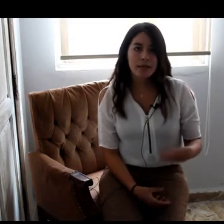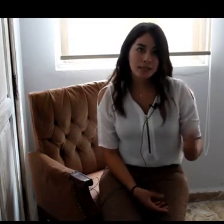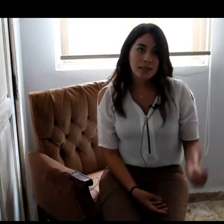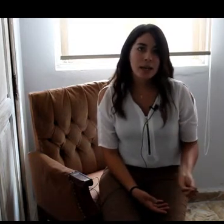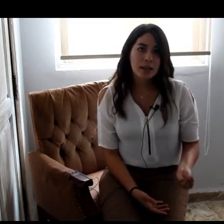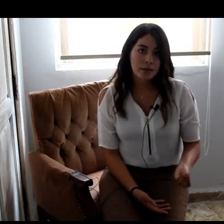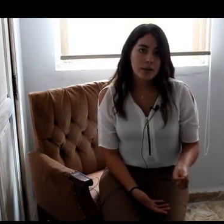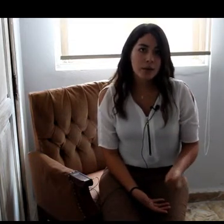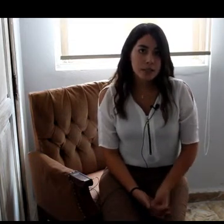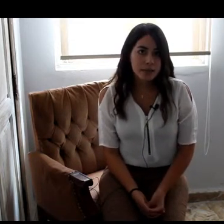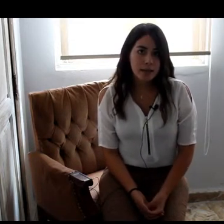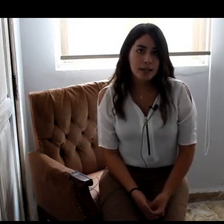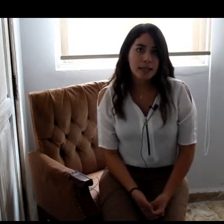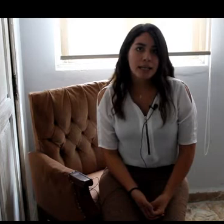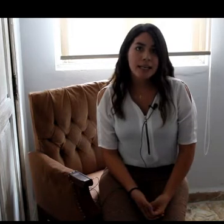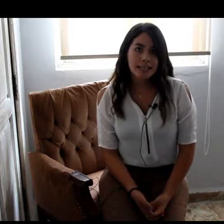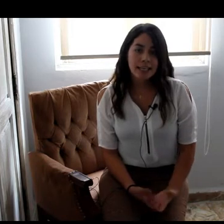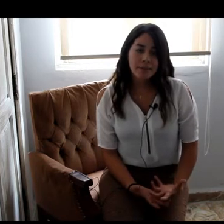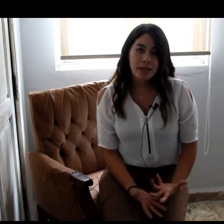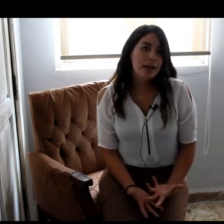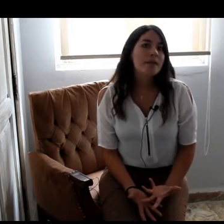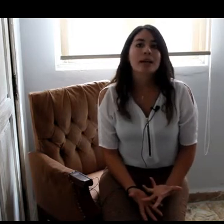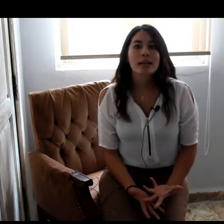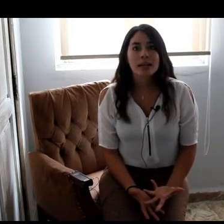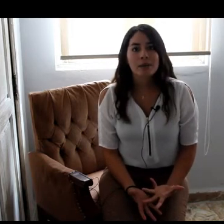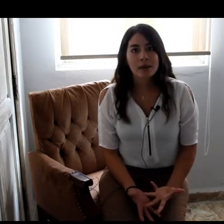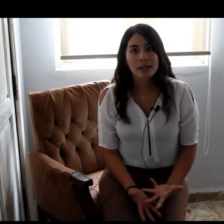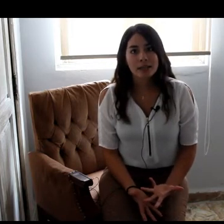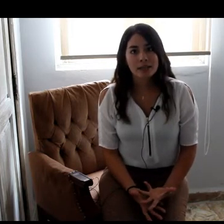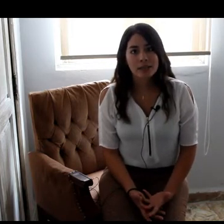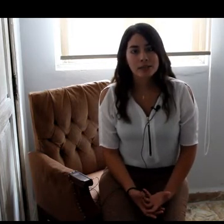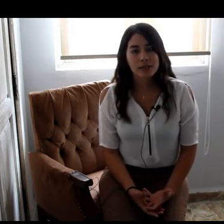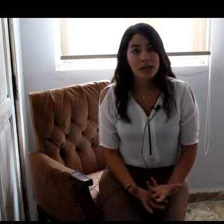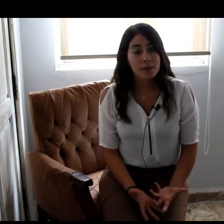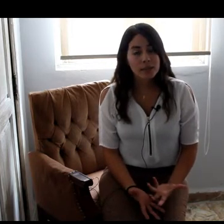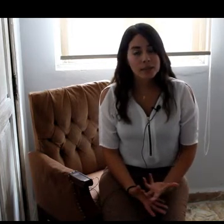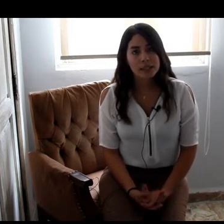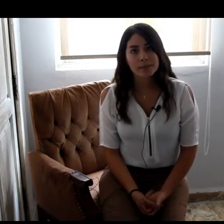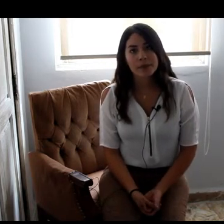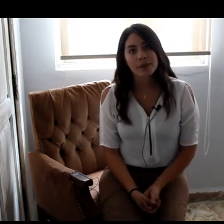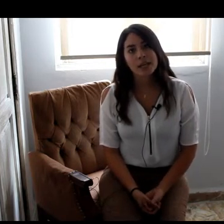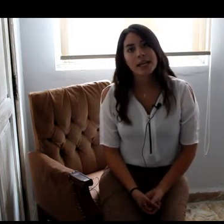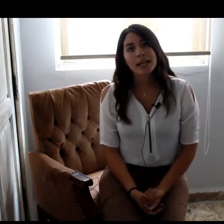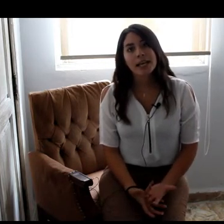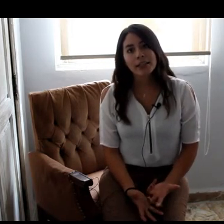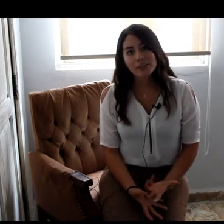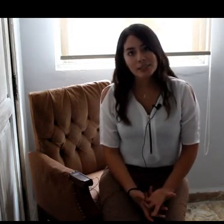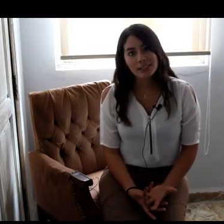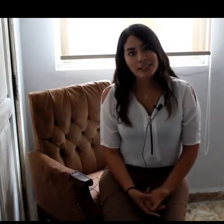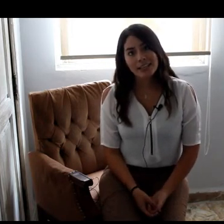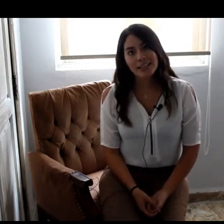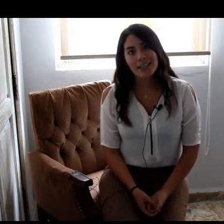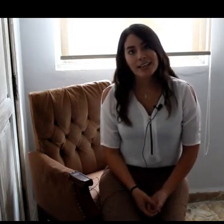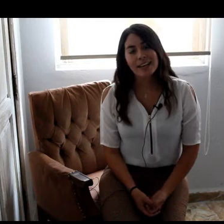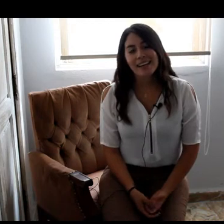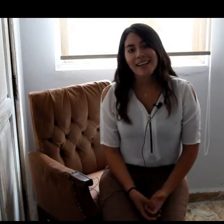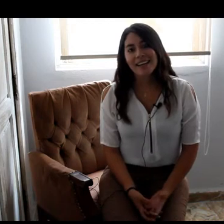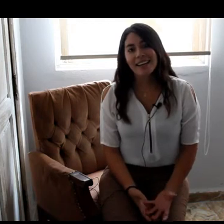maestra era débil auditiva y ella manejaba el lenguaje de señas, ¿no? La lengua de señas, perdón. Entonces, ella